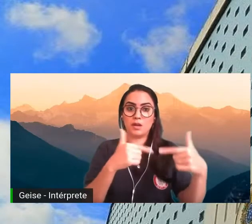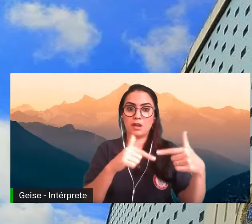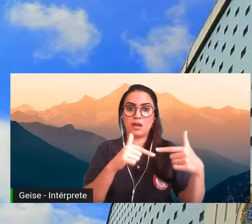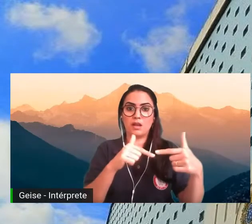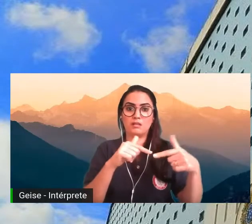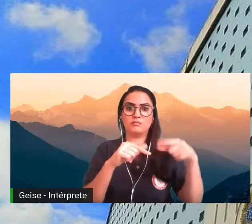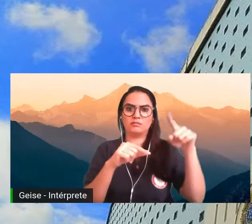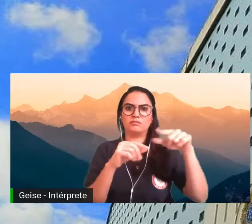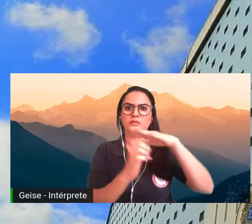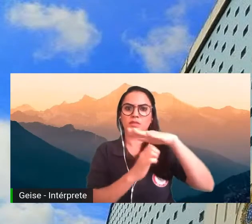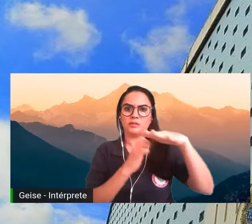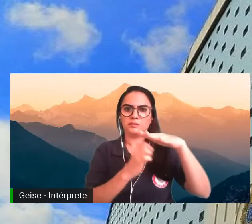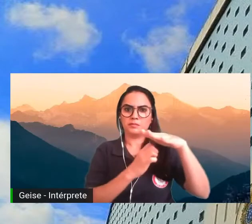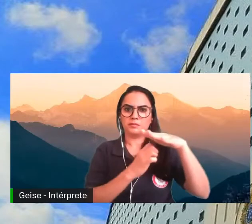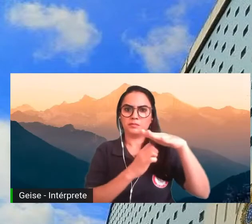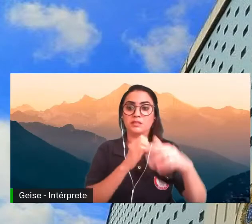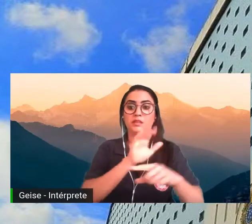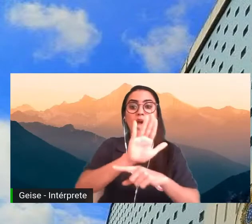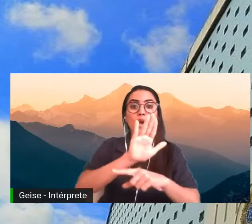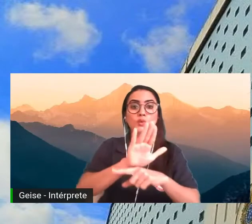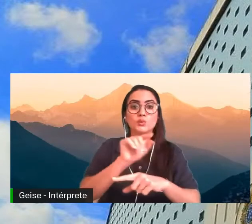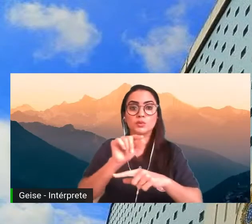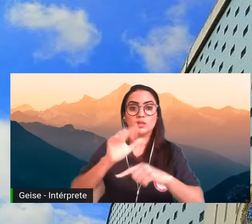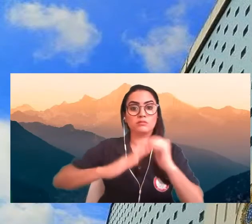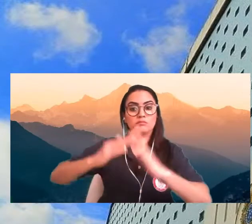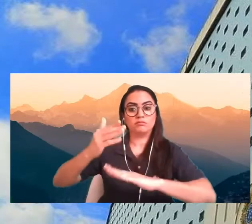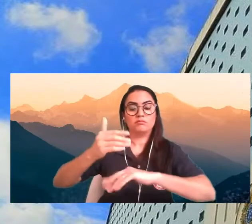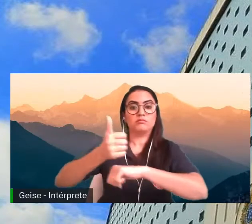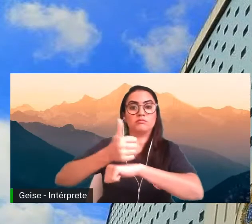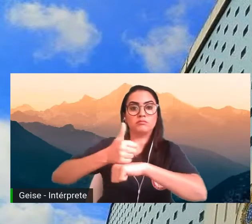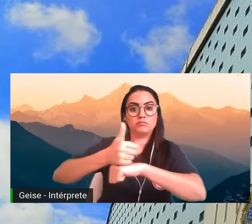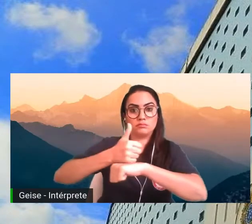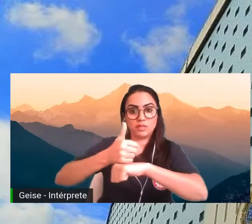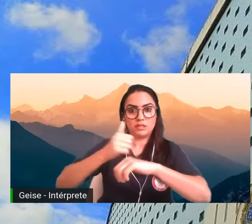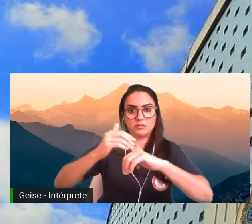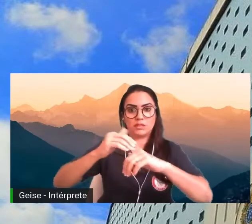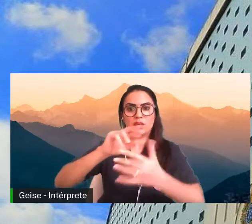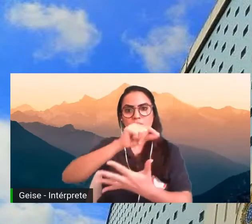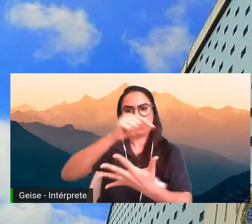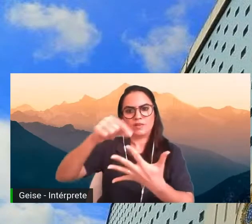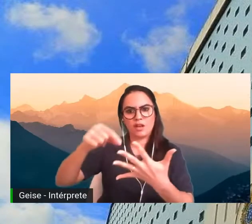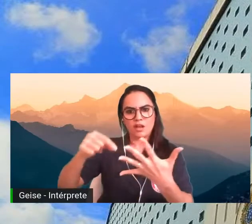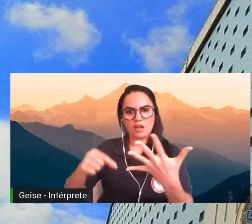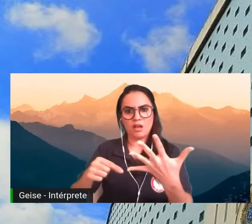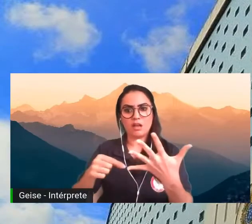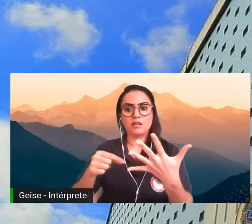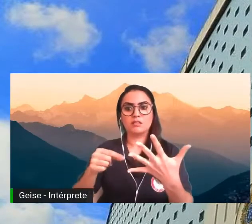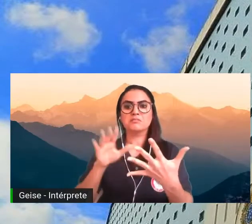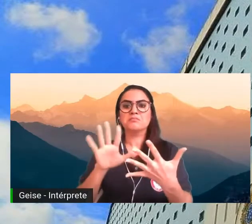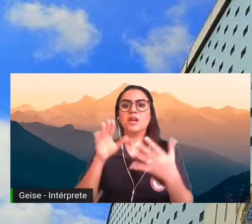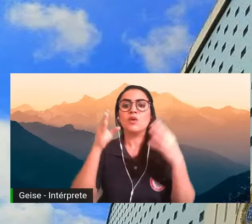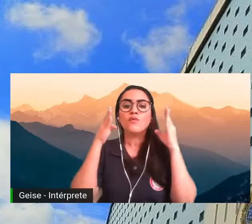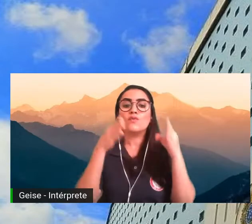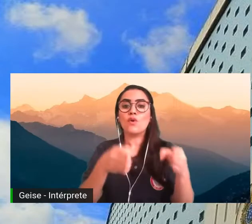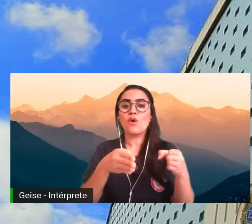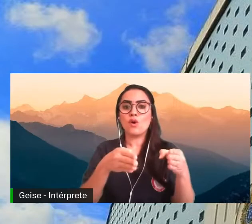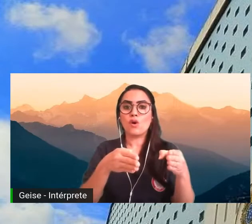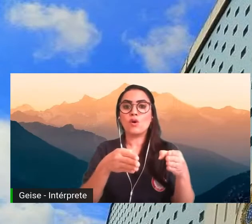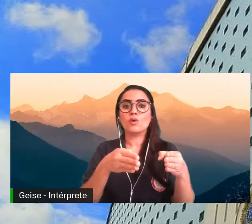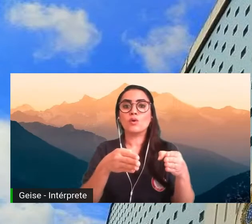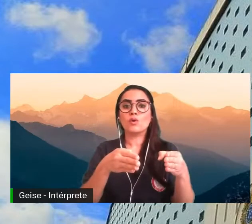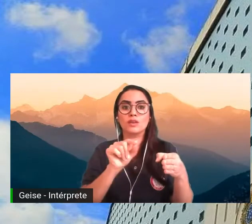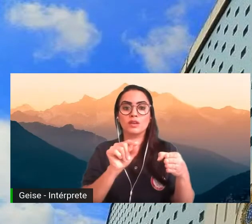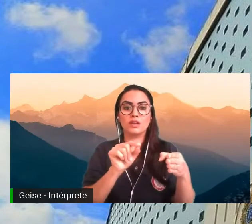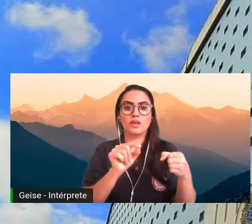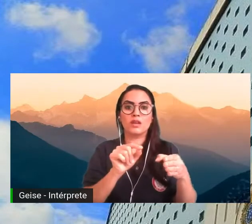ao desenvolvimento de habilidades atualizadas para o mercado, para si mesmo, aquelas normas de produção, as